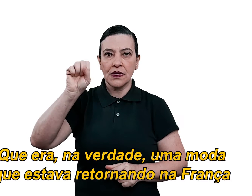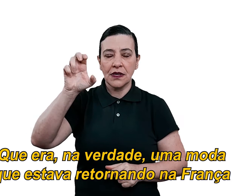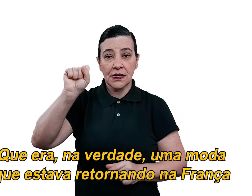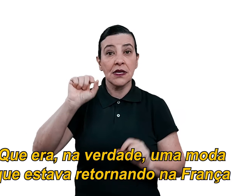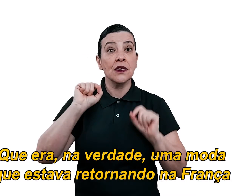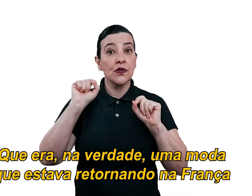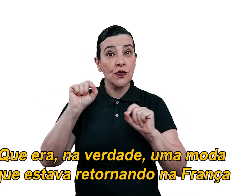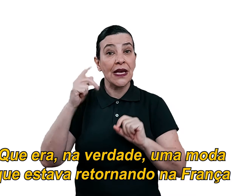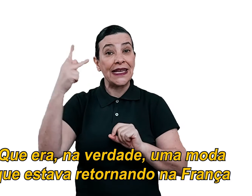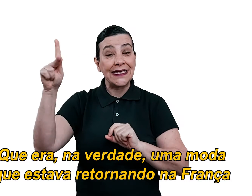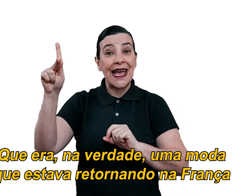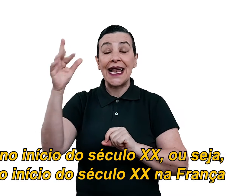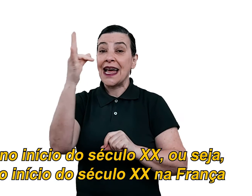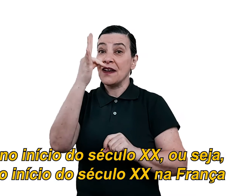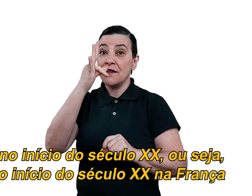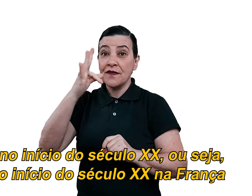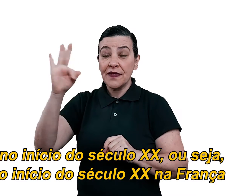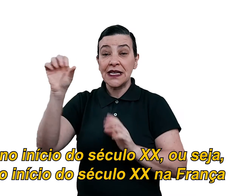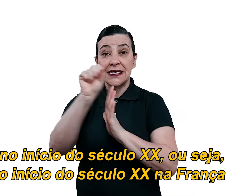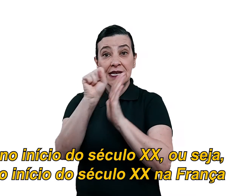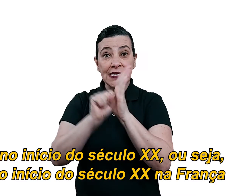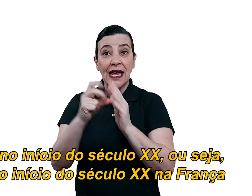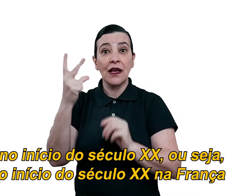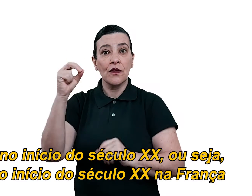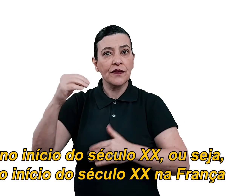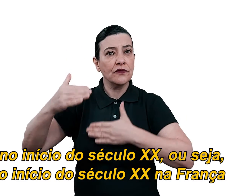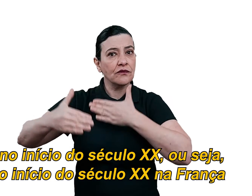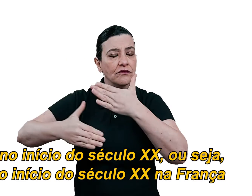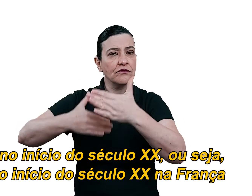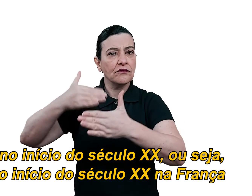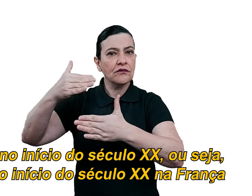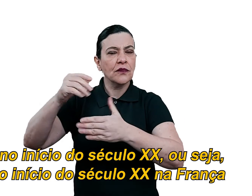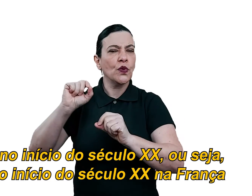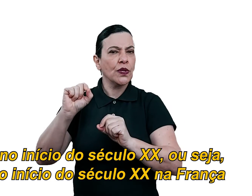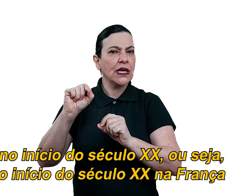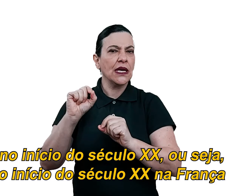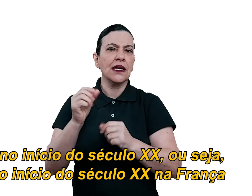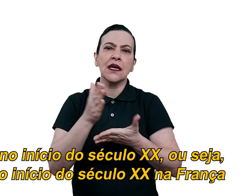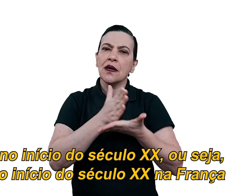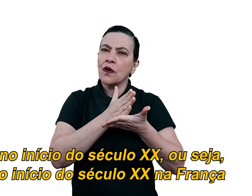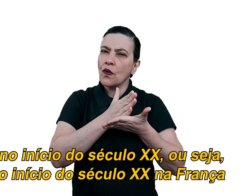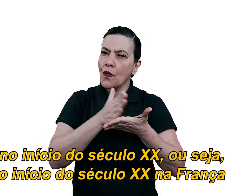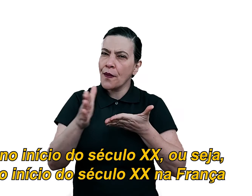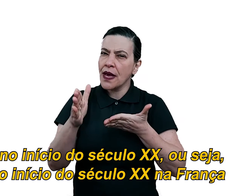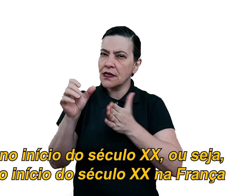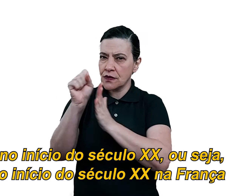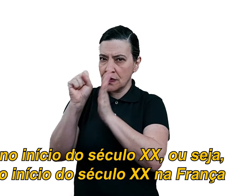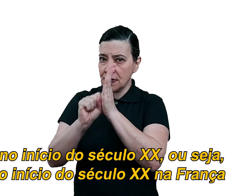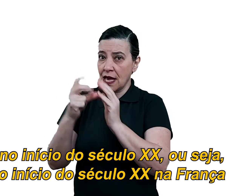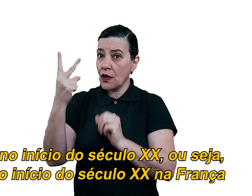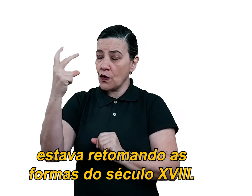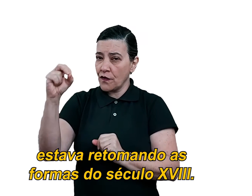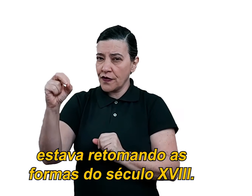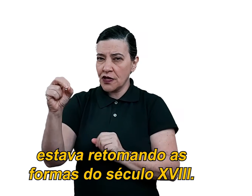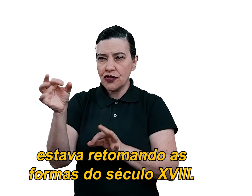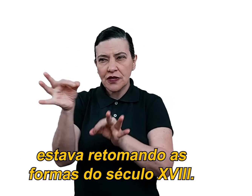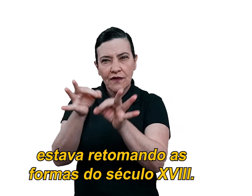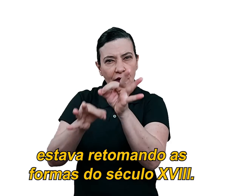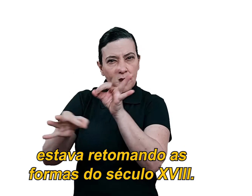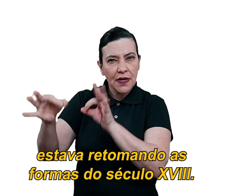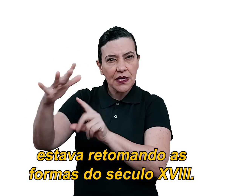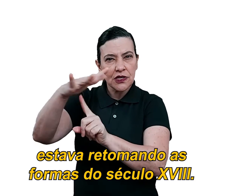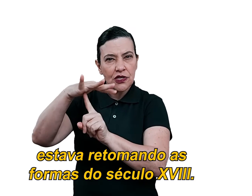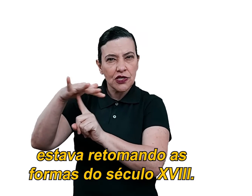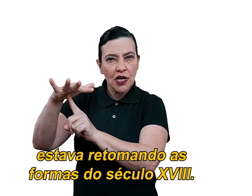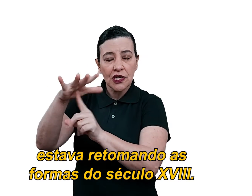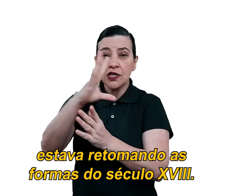estava retornando na França no início do século XX. Ou seja, o início do século XX na França estava retomando as